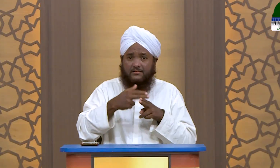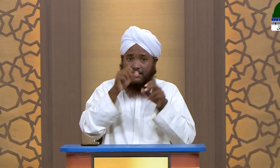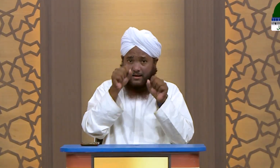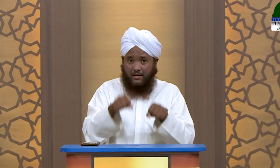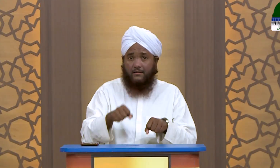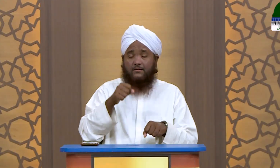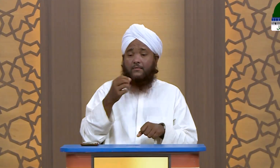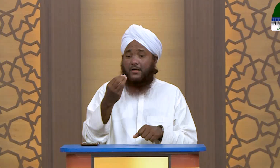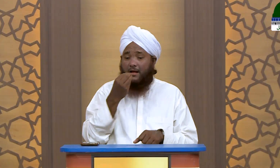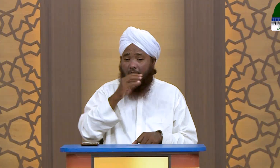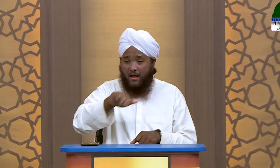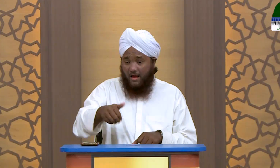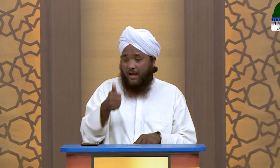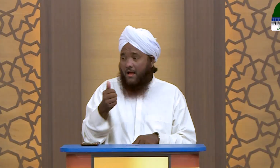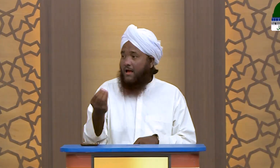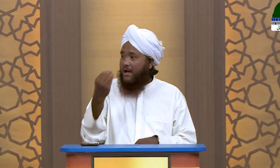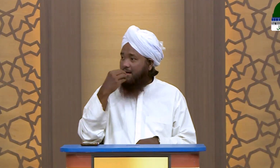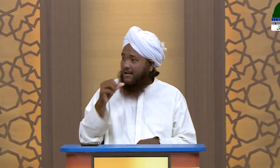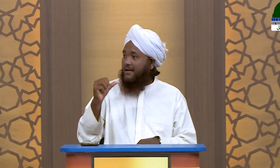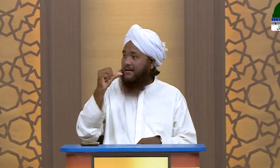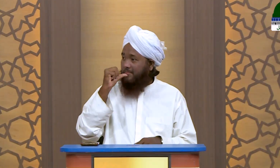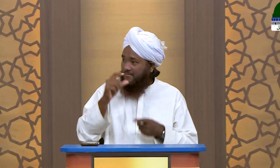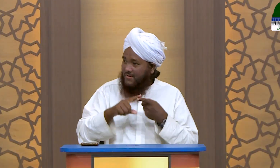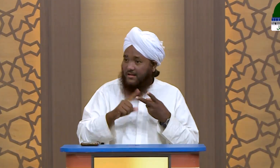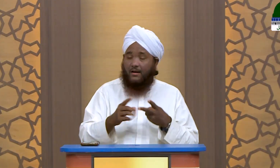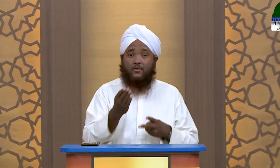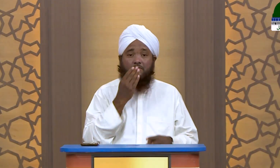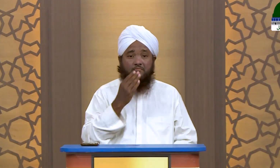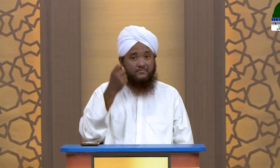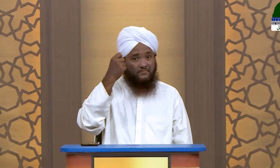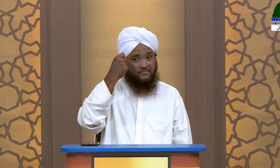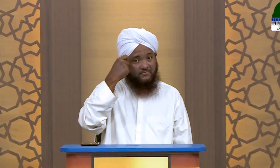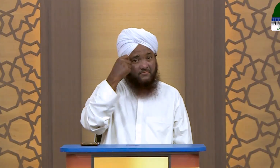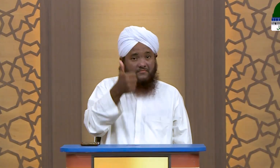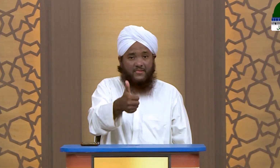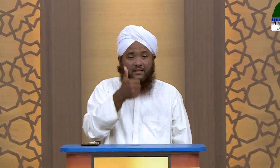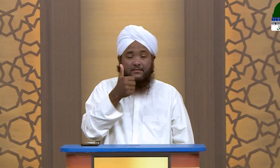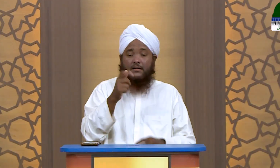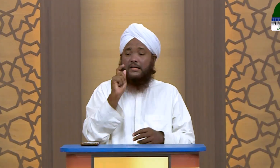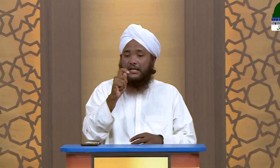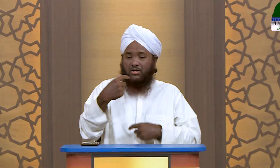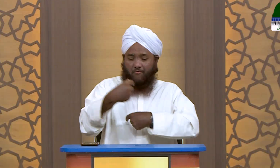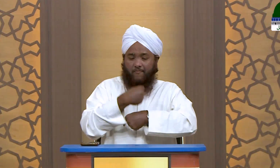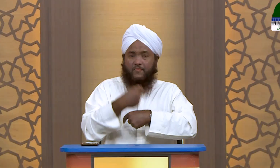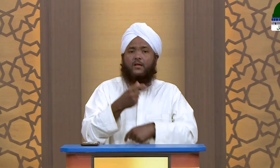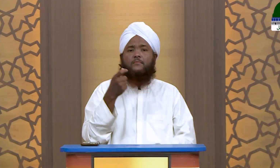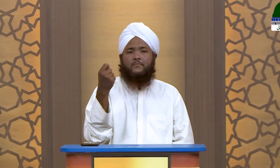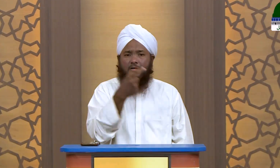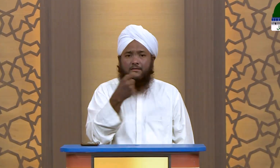رزق حلال کھلایا پلایا، اعلیٰ تعلیم یا کوئی ہنر سکھانے کے لیے فیسیں ادا کی،